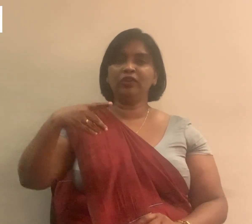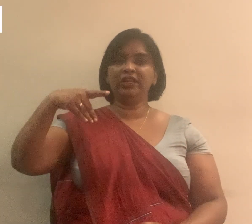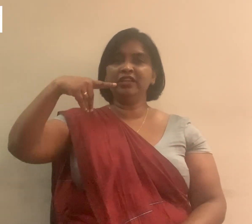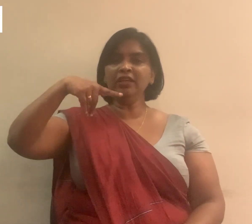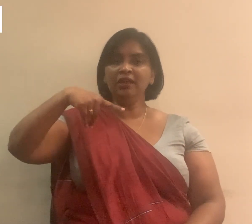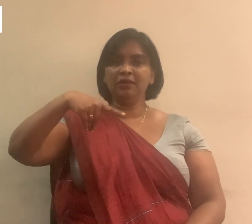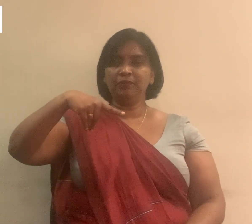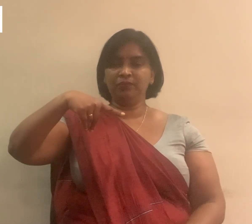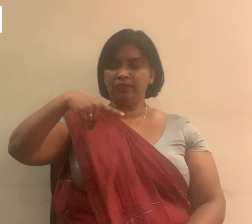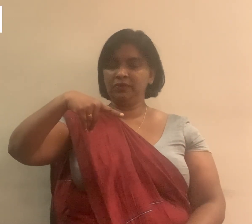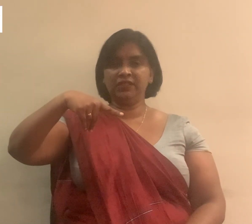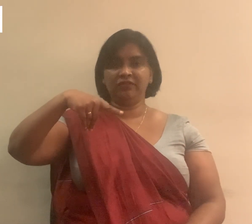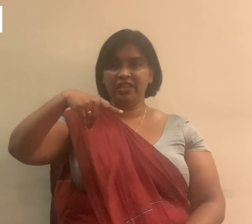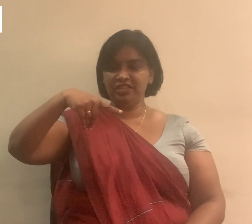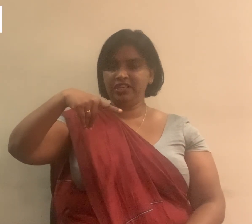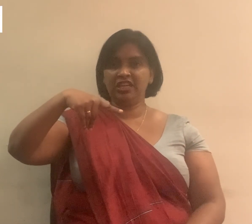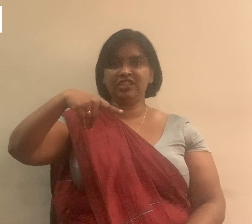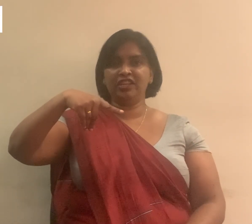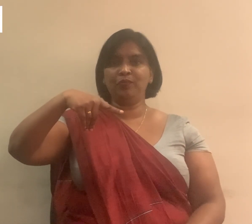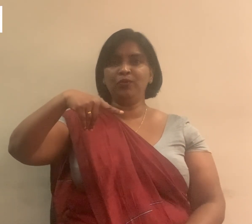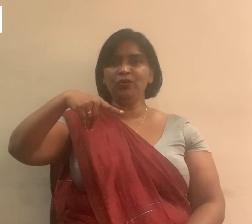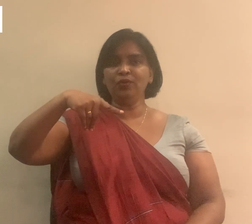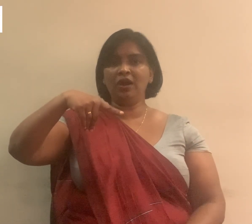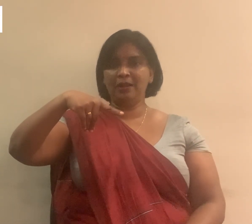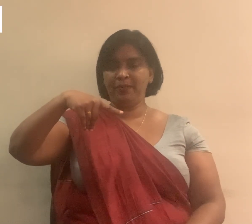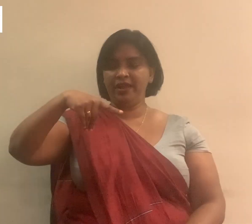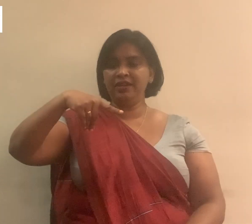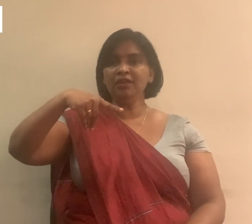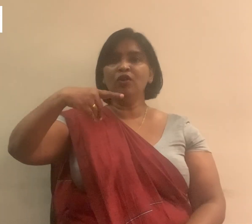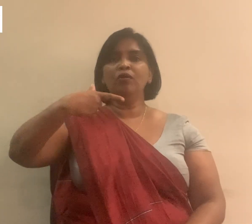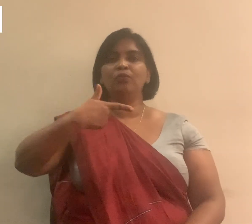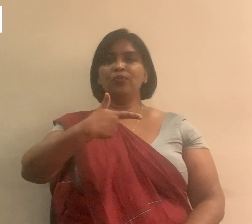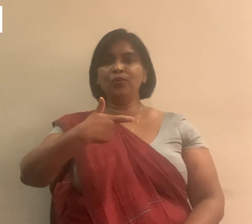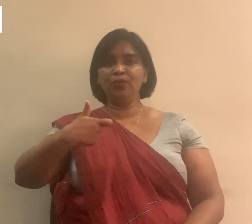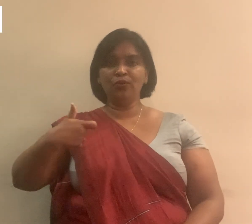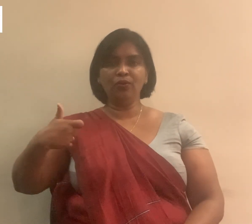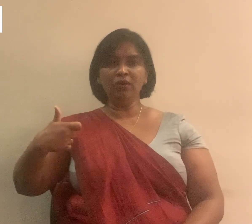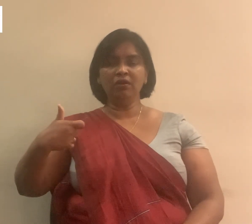එන්නේ ව්‍යංජන අක්ෂරේ පූ අල්පයන පූ